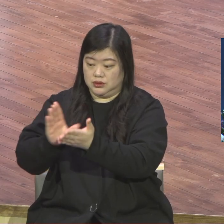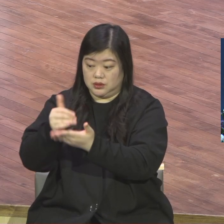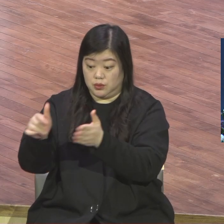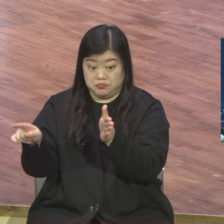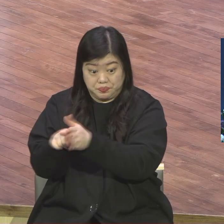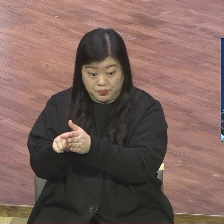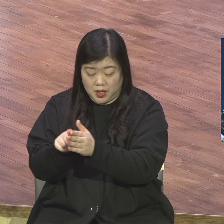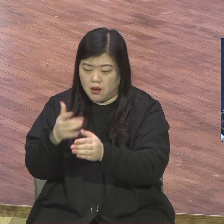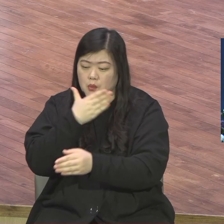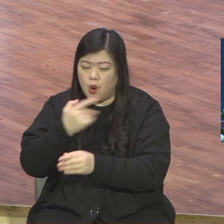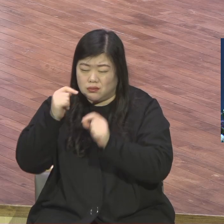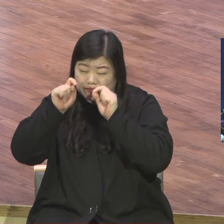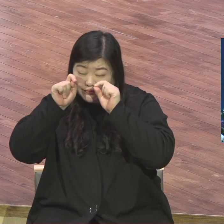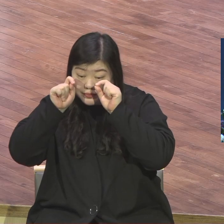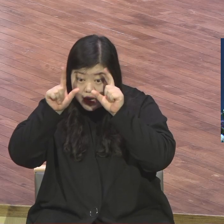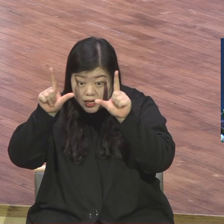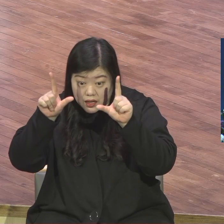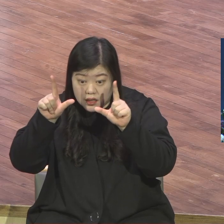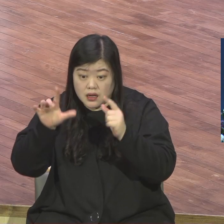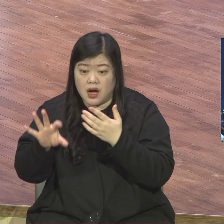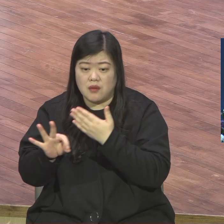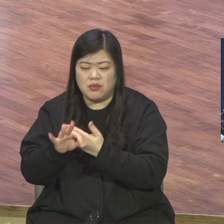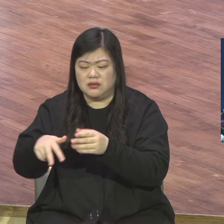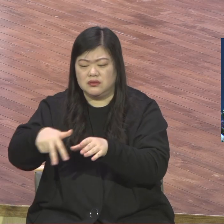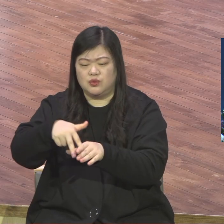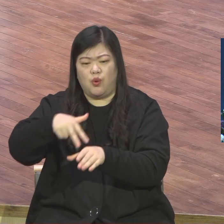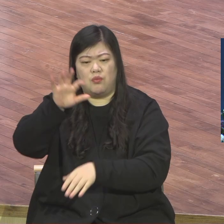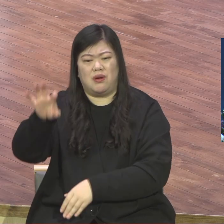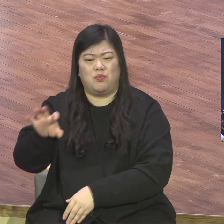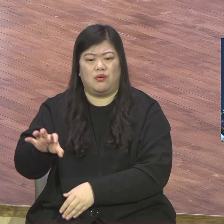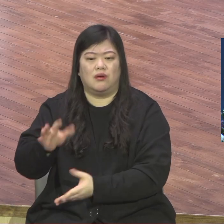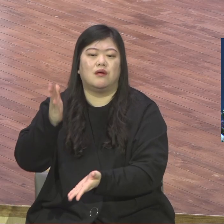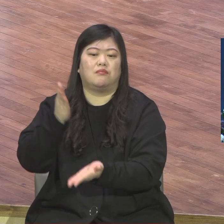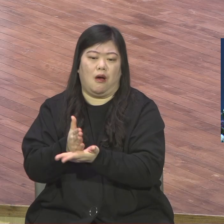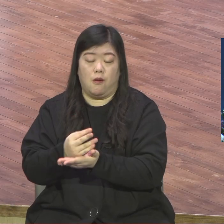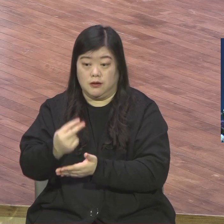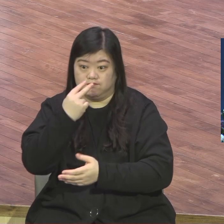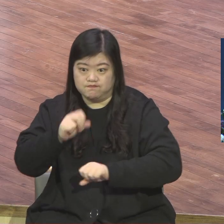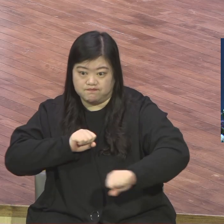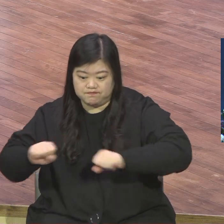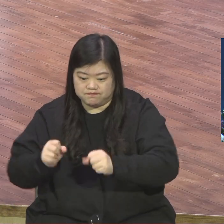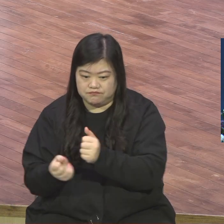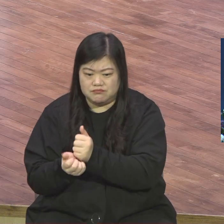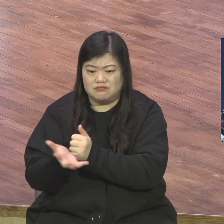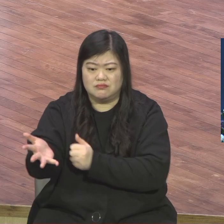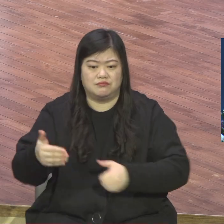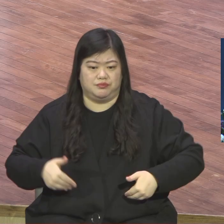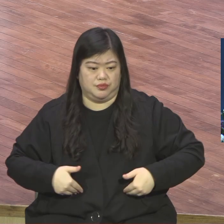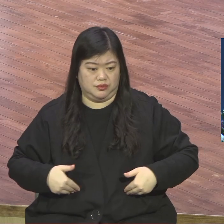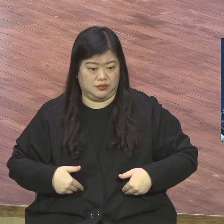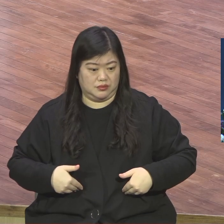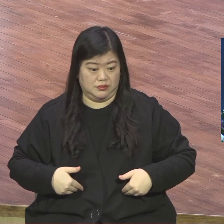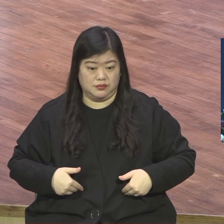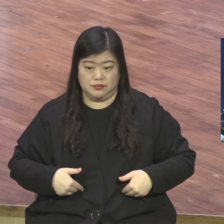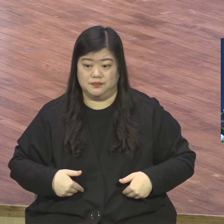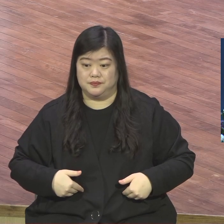역동하는 이런 신앙생활을 해야 돼요. 역동하는 이런 신앙생활. 영계 모든 성도들 오늘 말씀